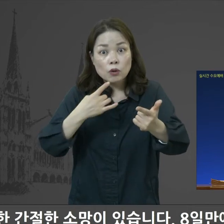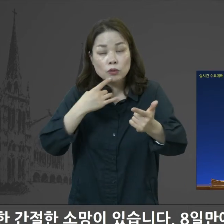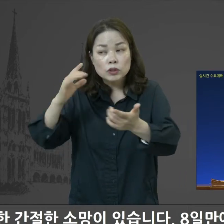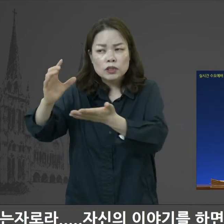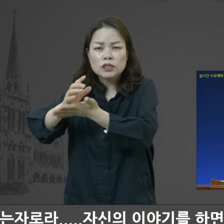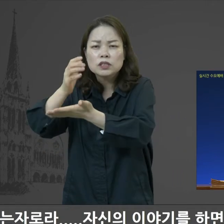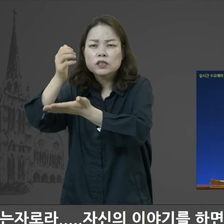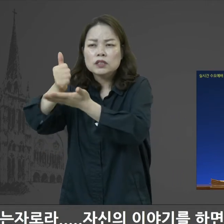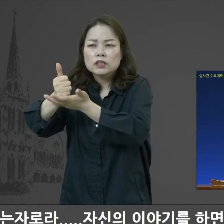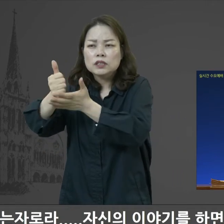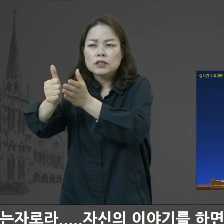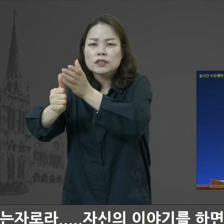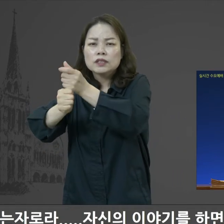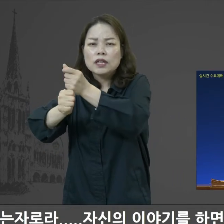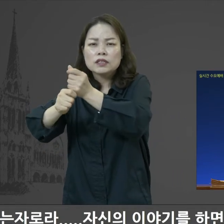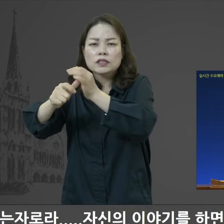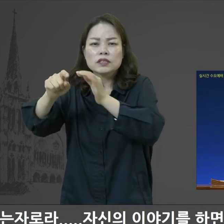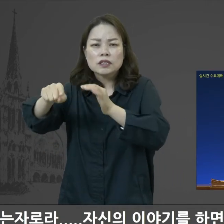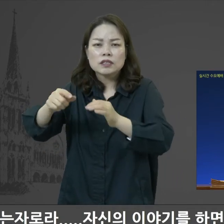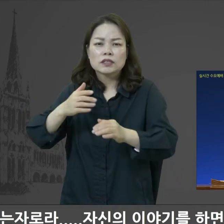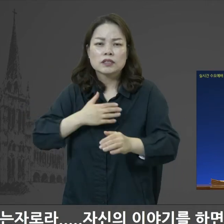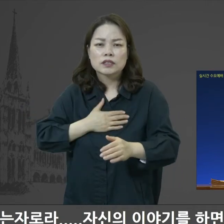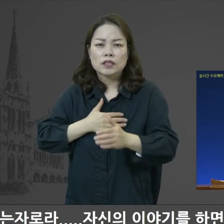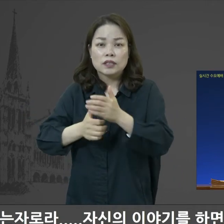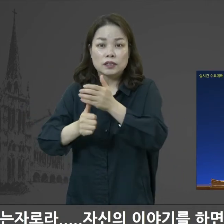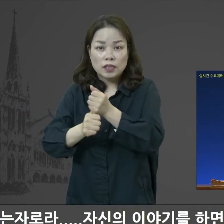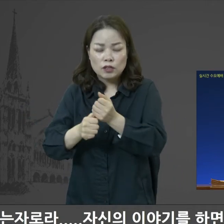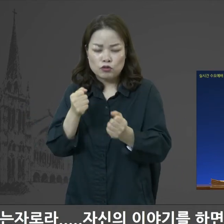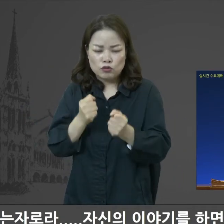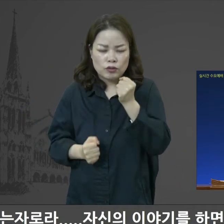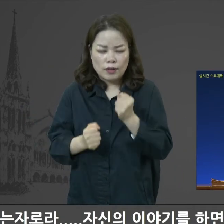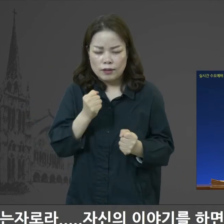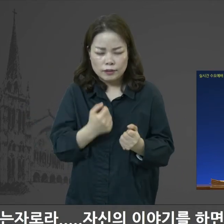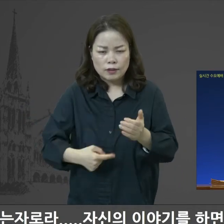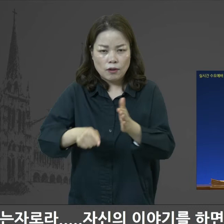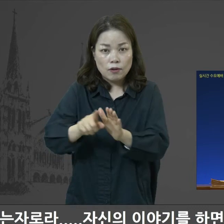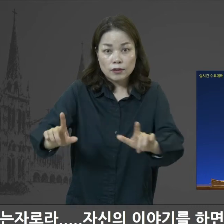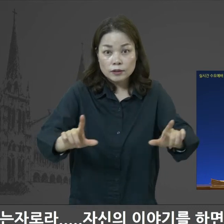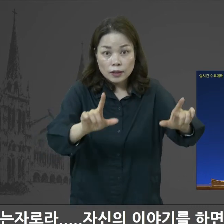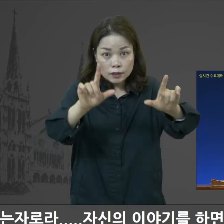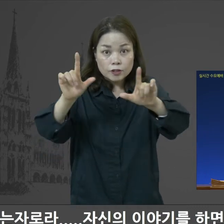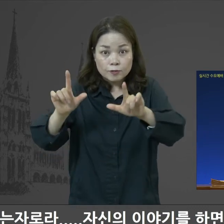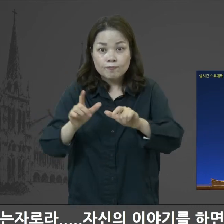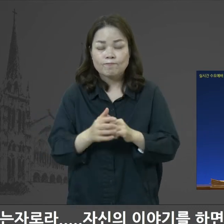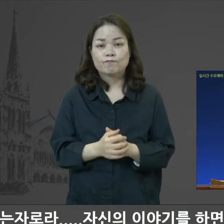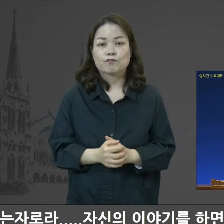그리스도 예수께 잡힌 바 된 그것을 잡으려고 쫓아가노라.